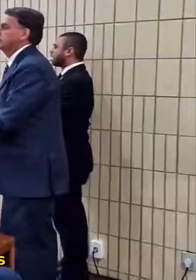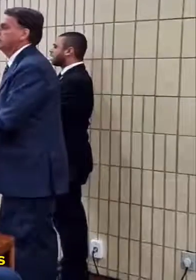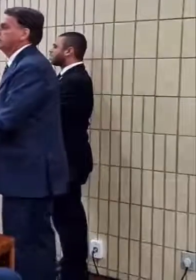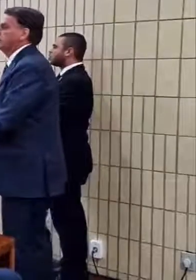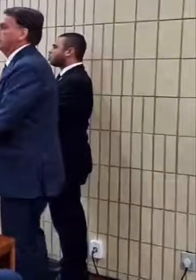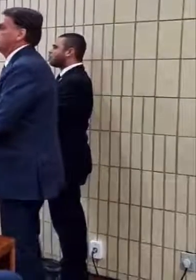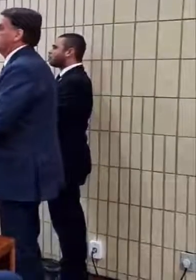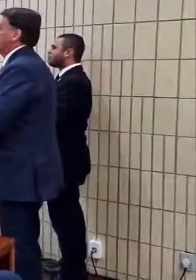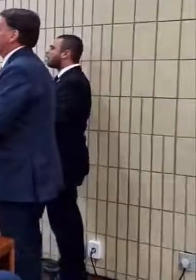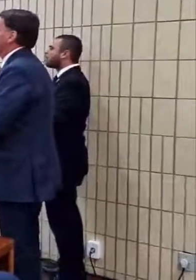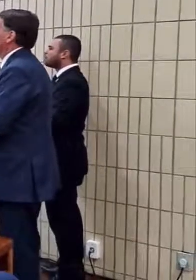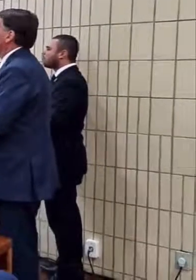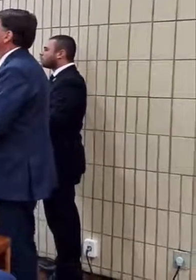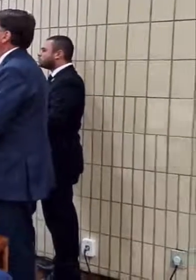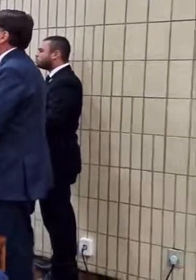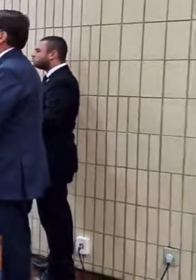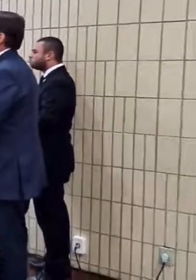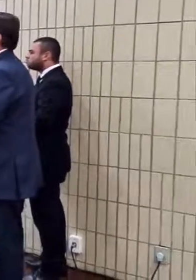Rodrigues.